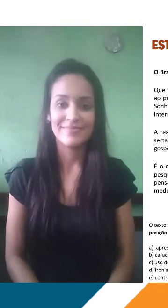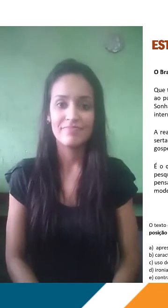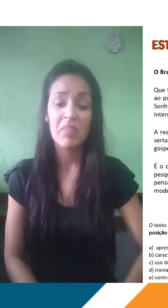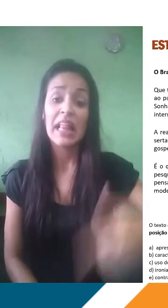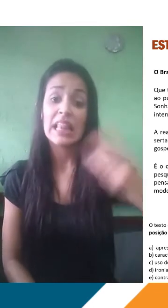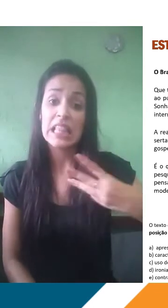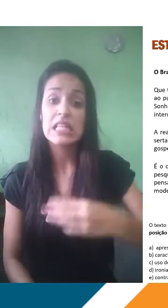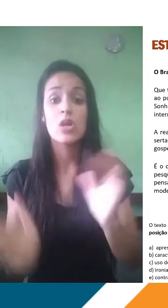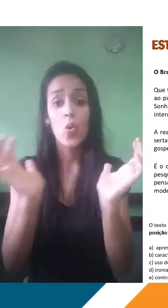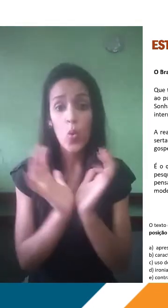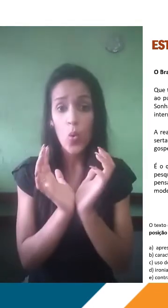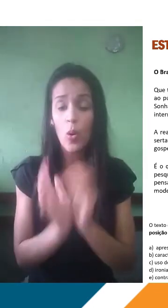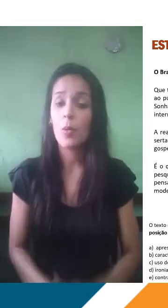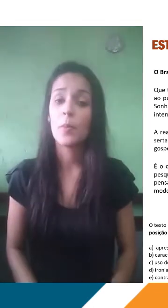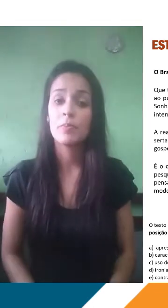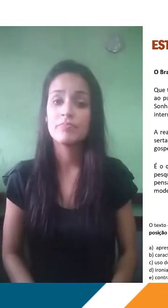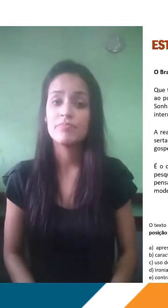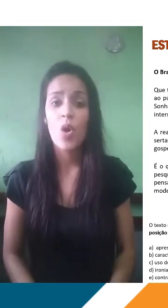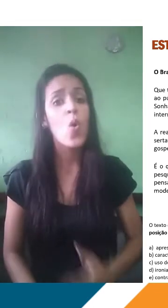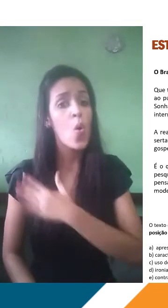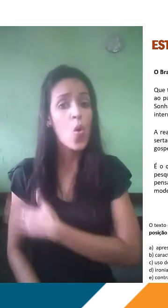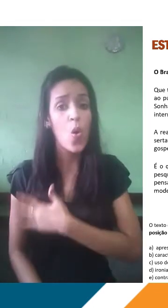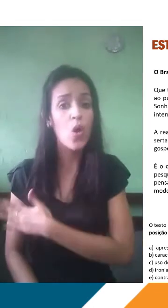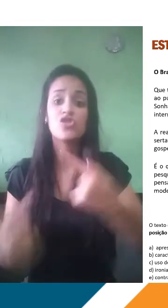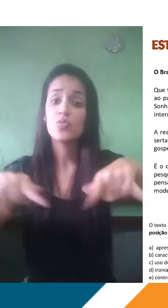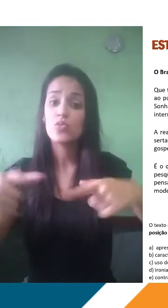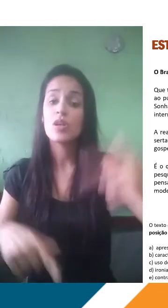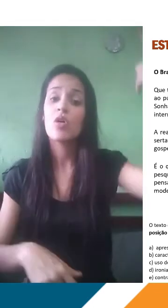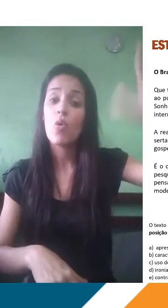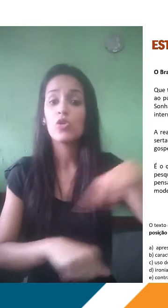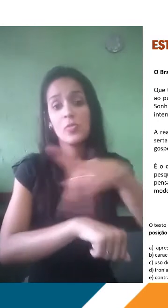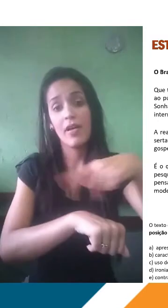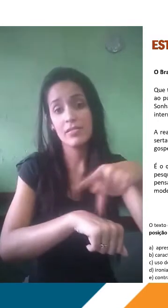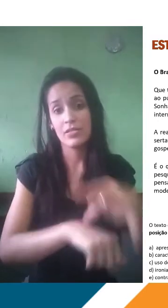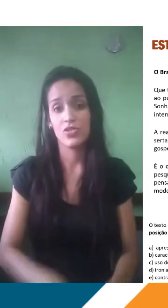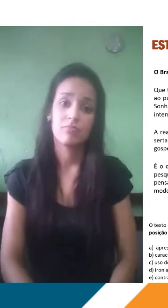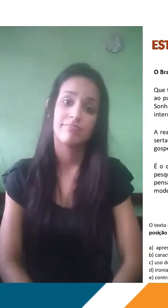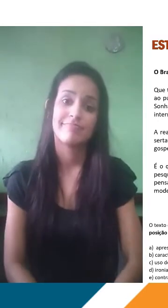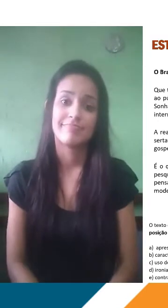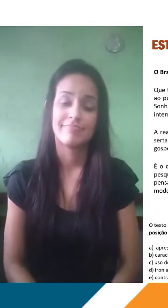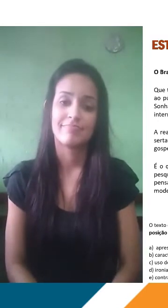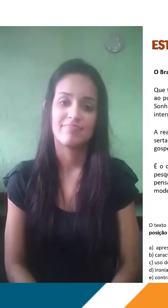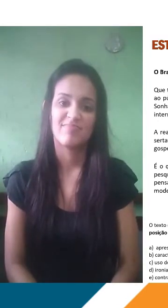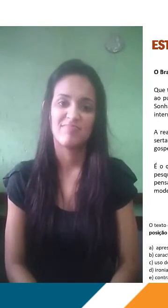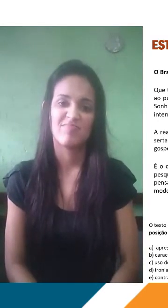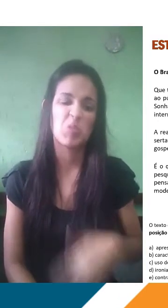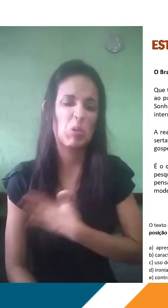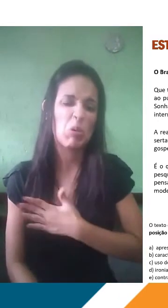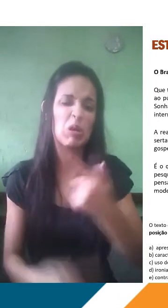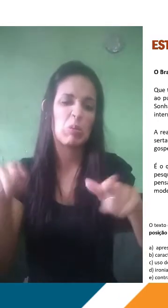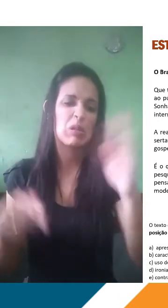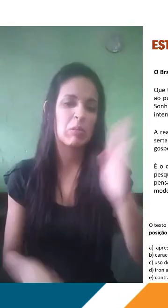formado por gente mais jovem, escuta e cultiva apenas a música internacional em todas as vertentes E mais ou menos